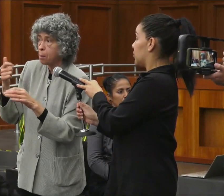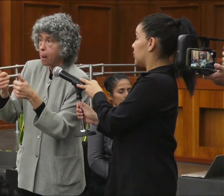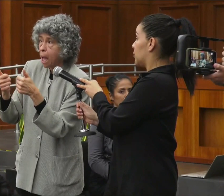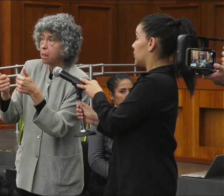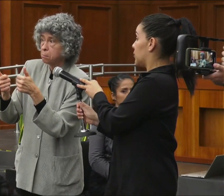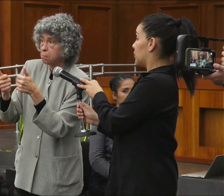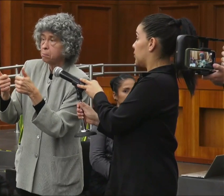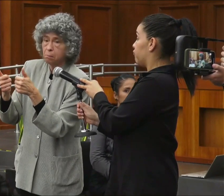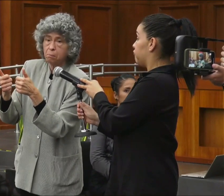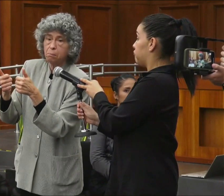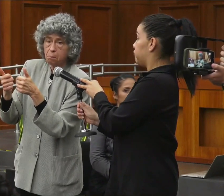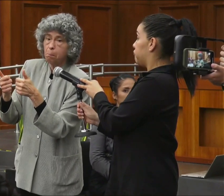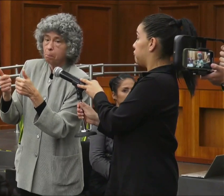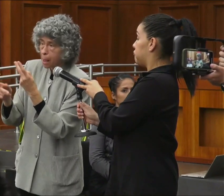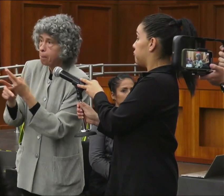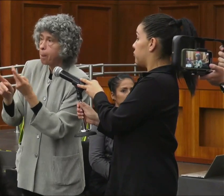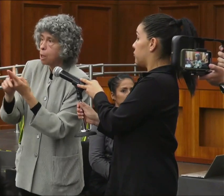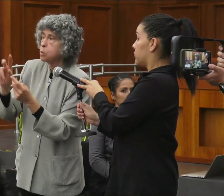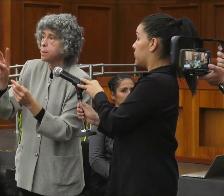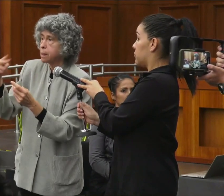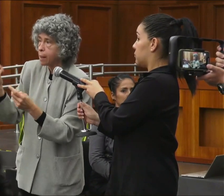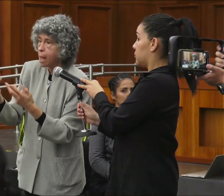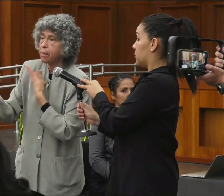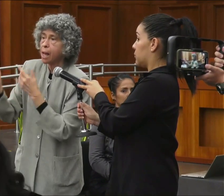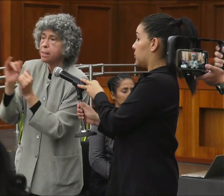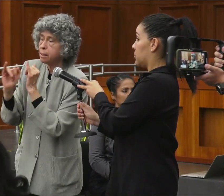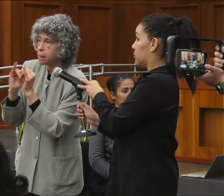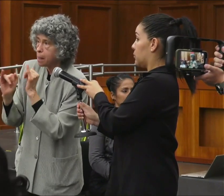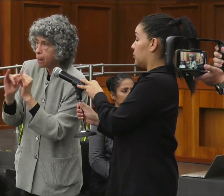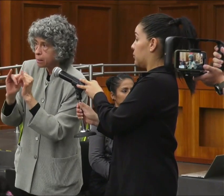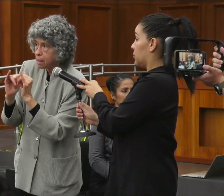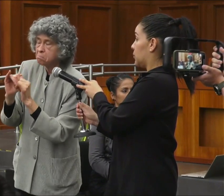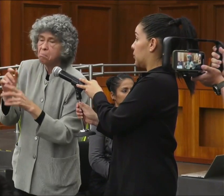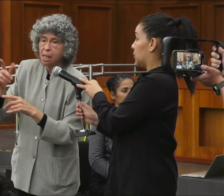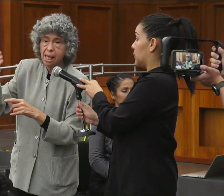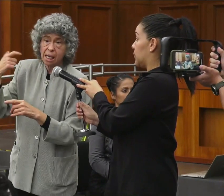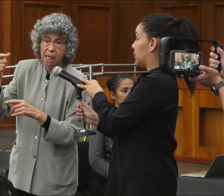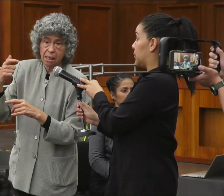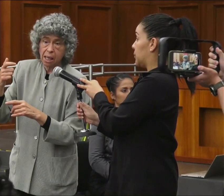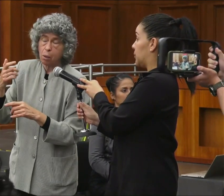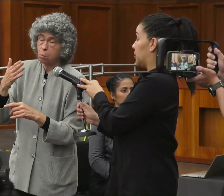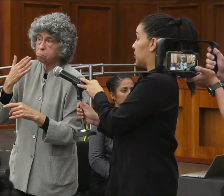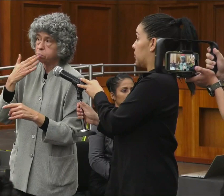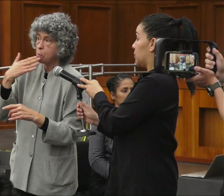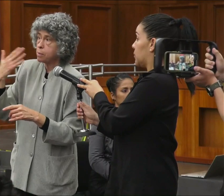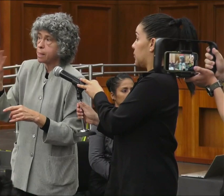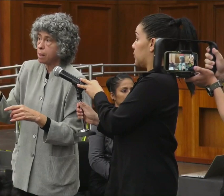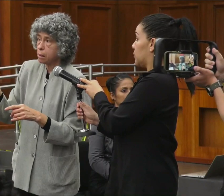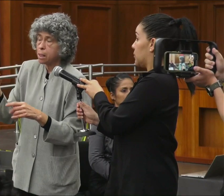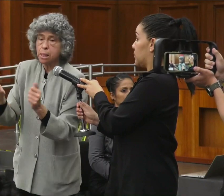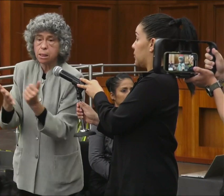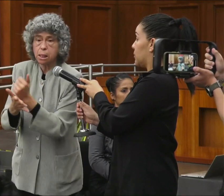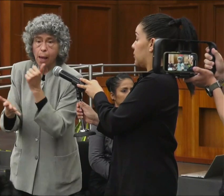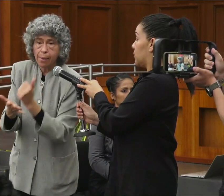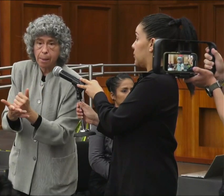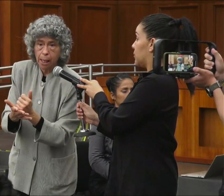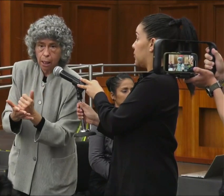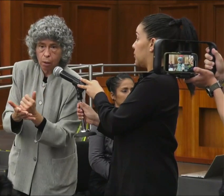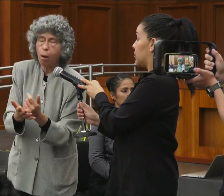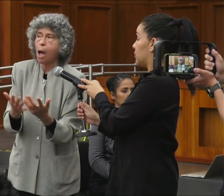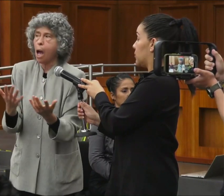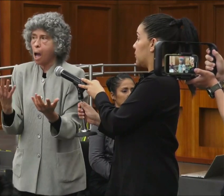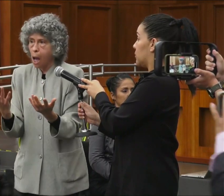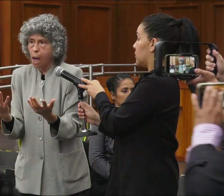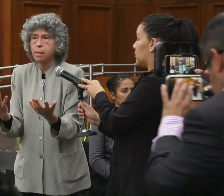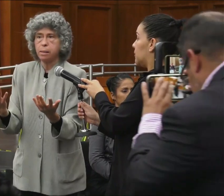Querétaro, va, prepa, universidad, hay intérprete, Querétaro, está muy bien. Ciudad de